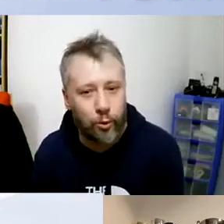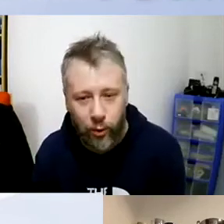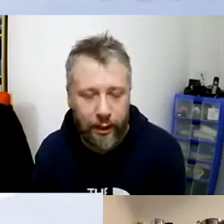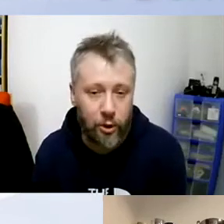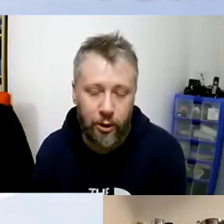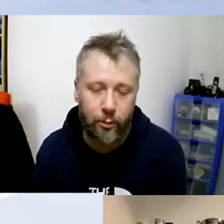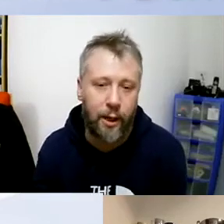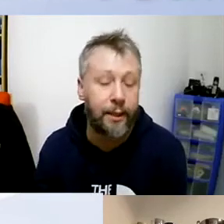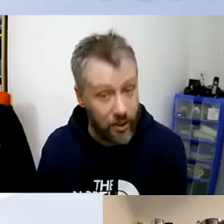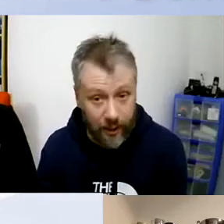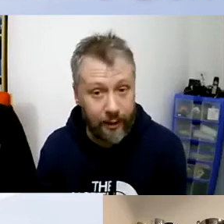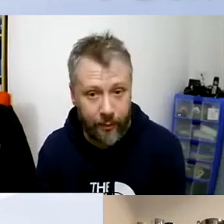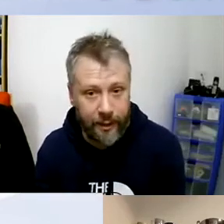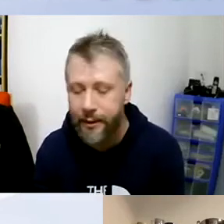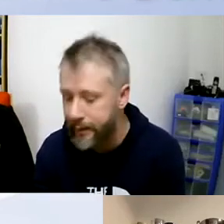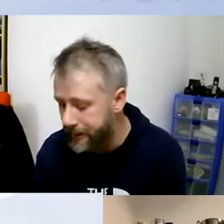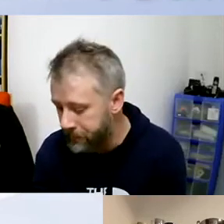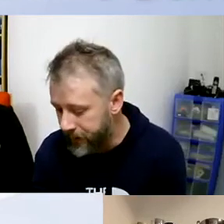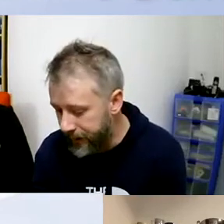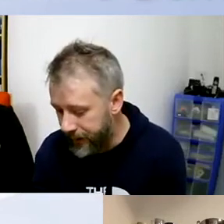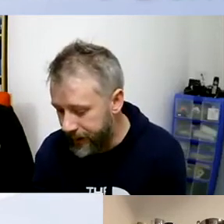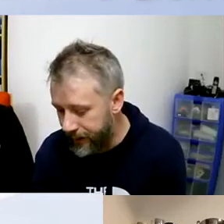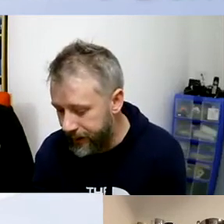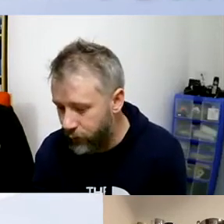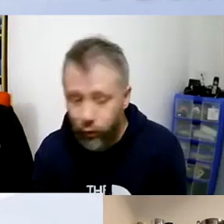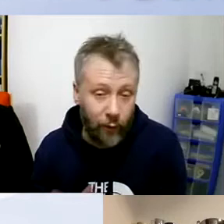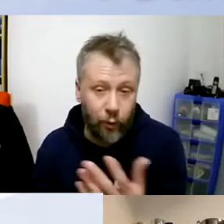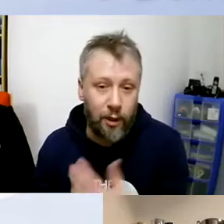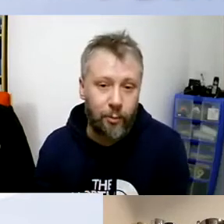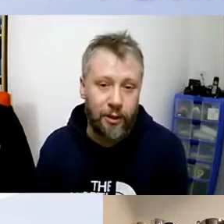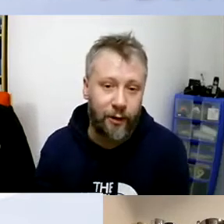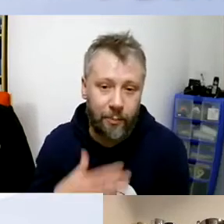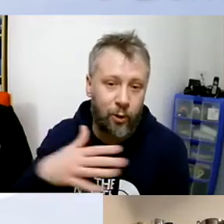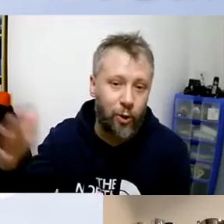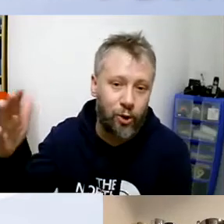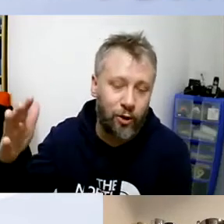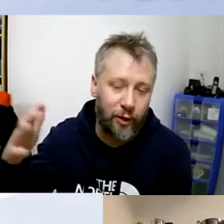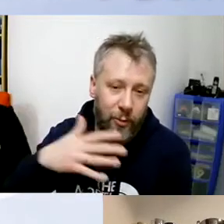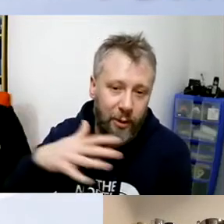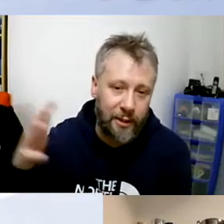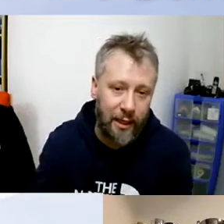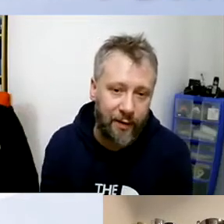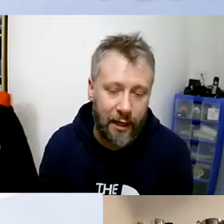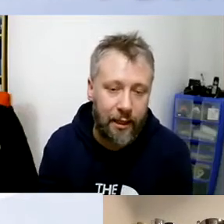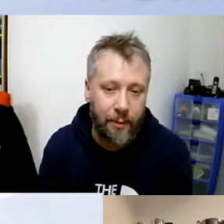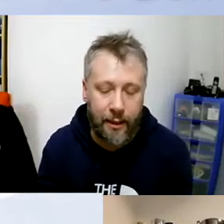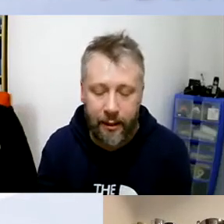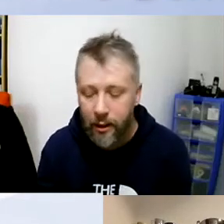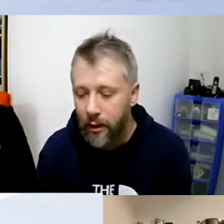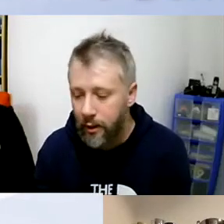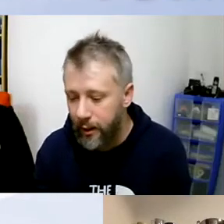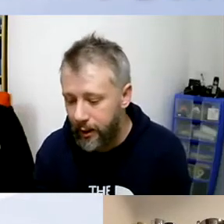una cultura che bisogna un po' anche accettare e capire. E ho avuto la fortuna di poter fare il percorso, ho fatto i primi tre livelli che